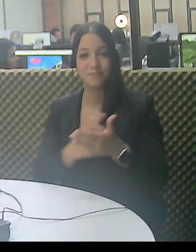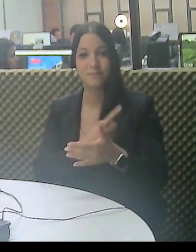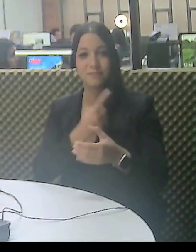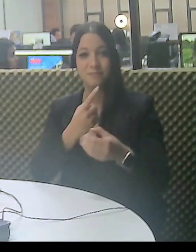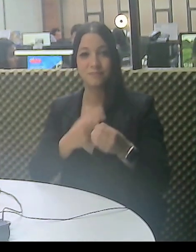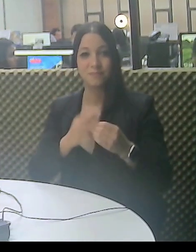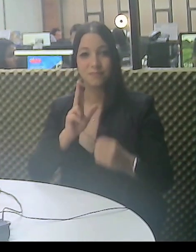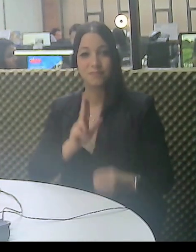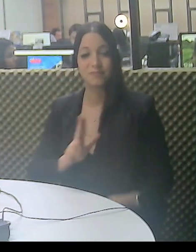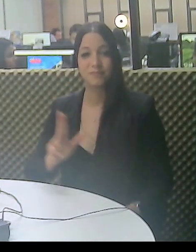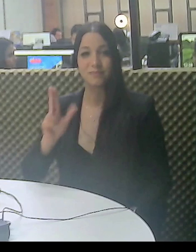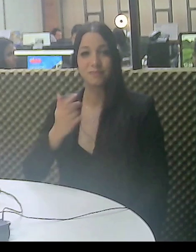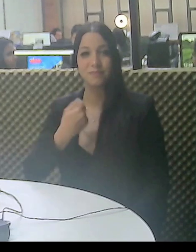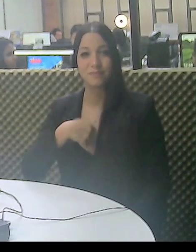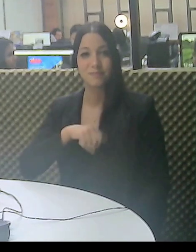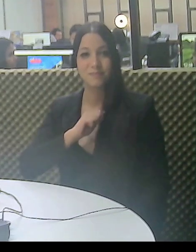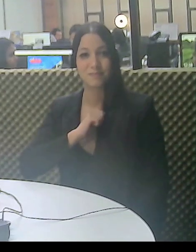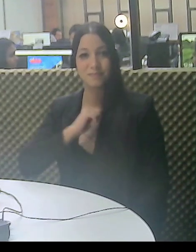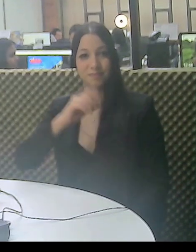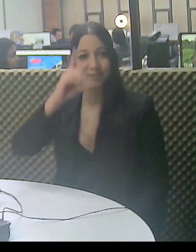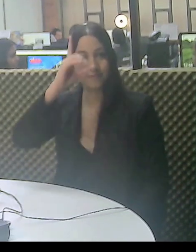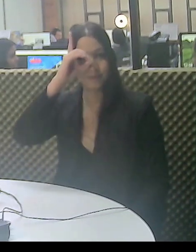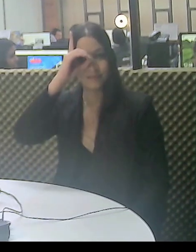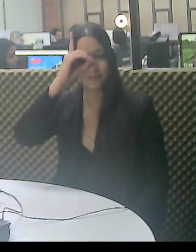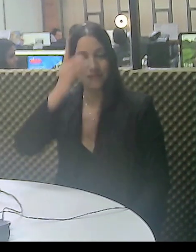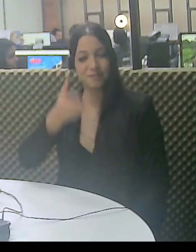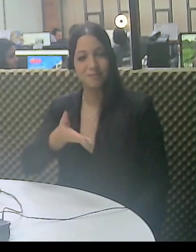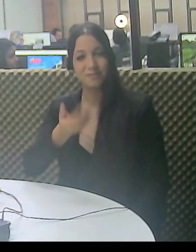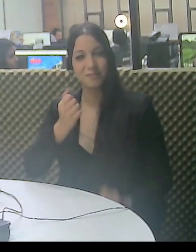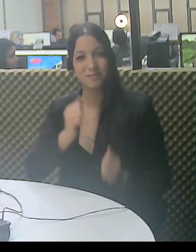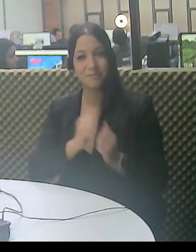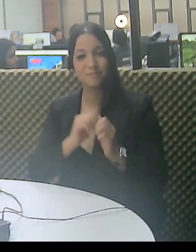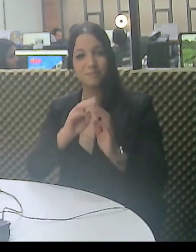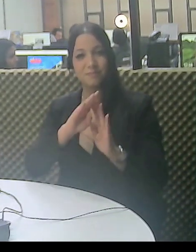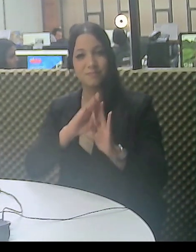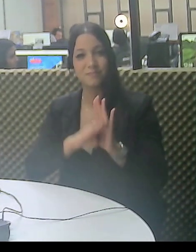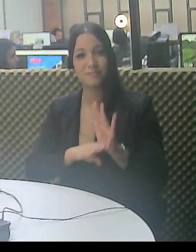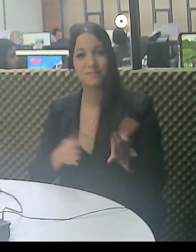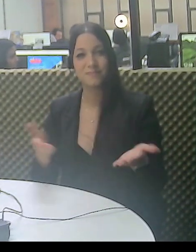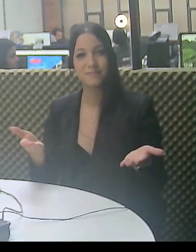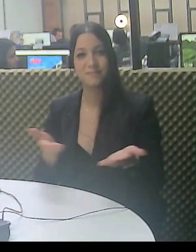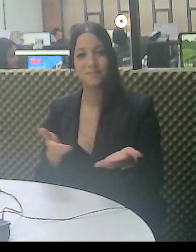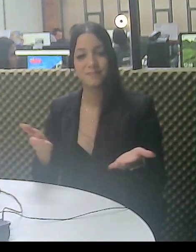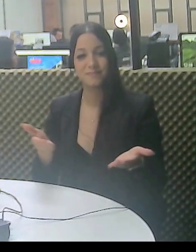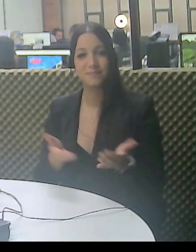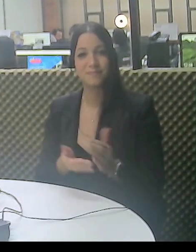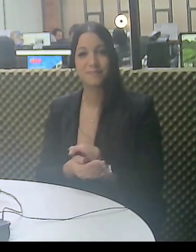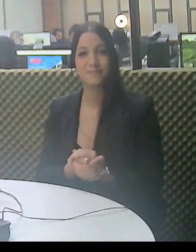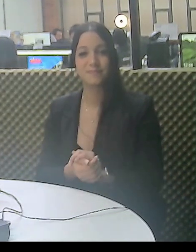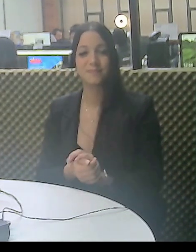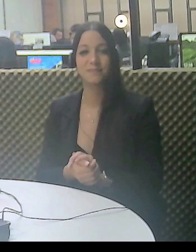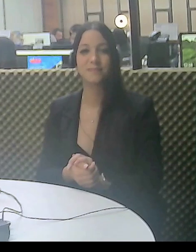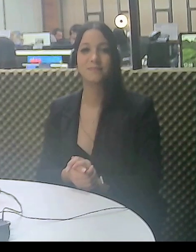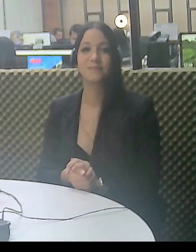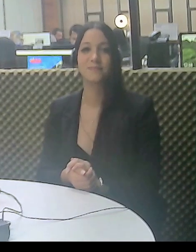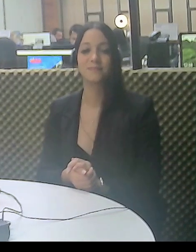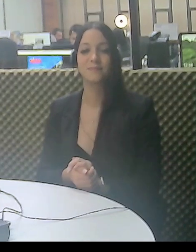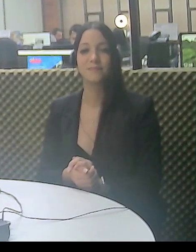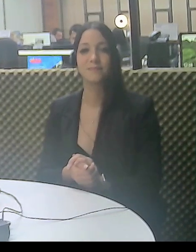em Uberlândia. Eu sou Daniela Aires e convido você a acompanhar os destaques desta edição.